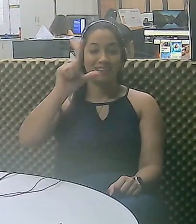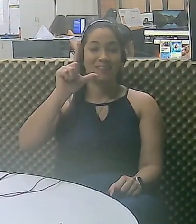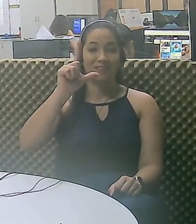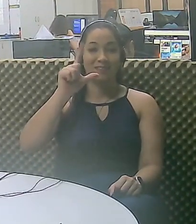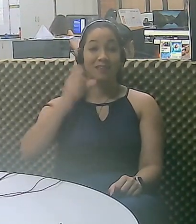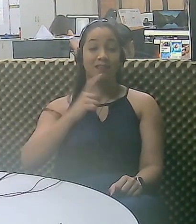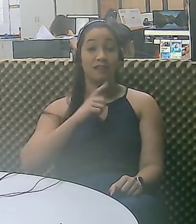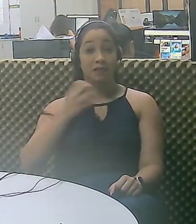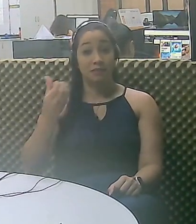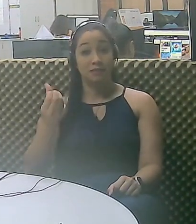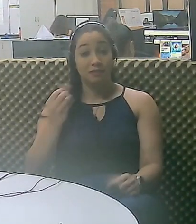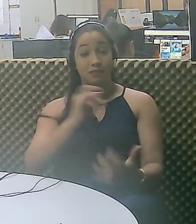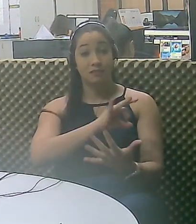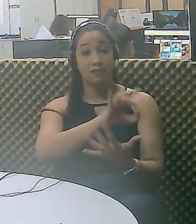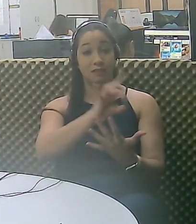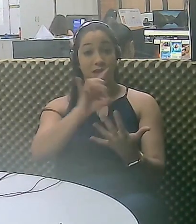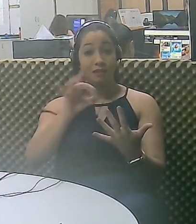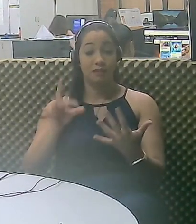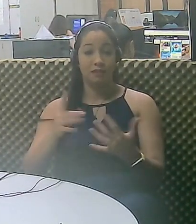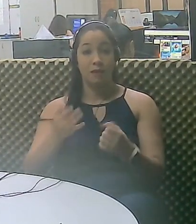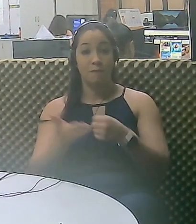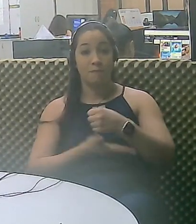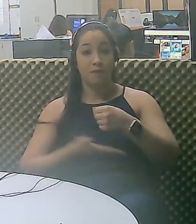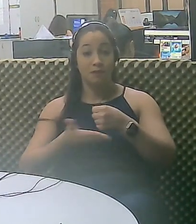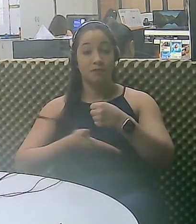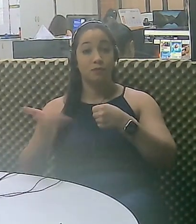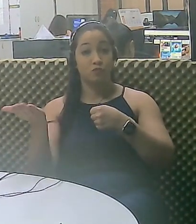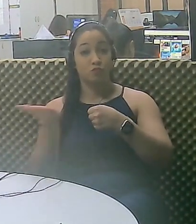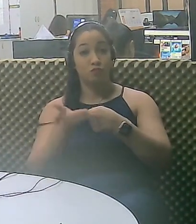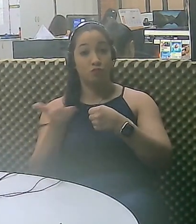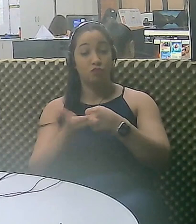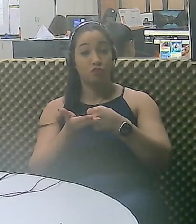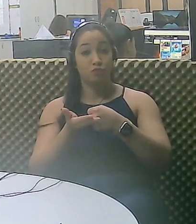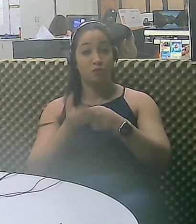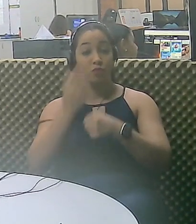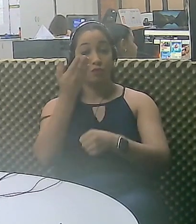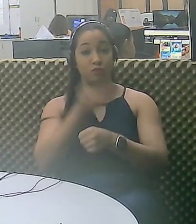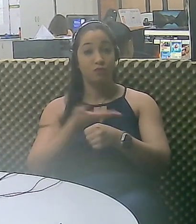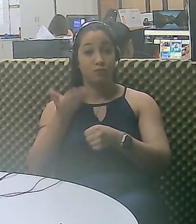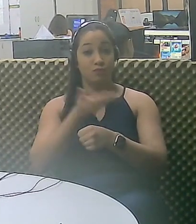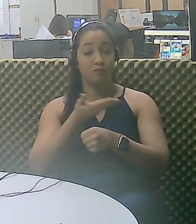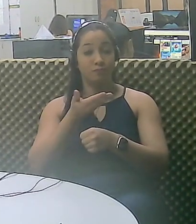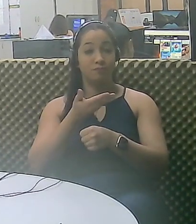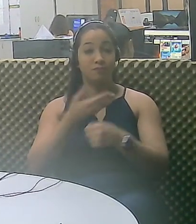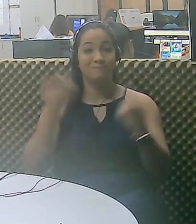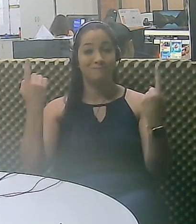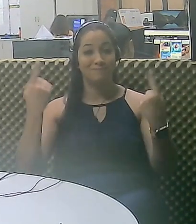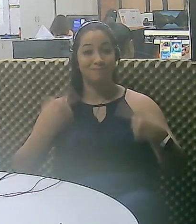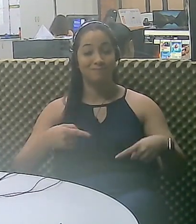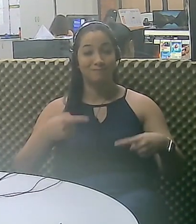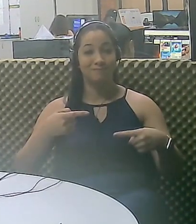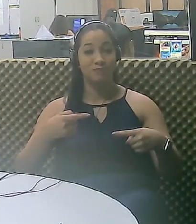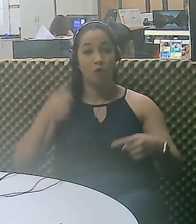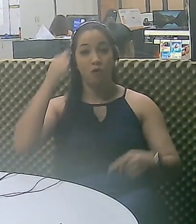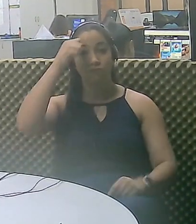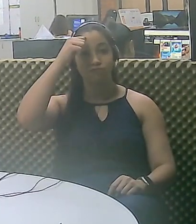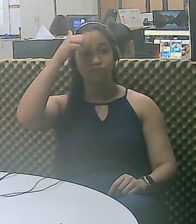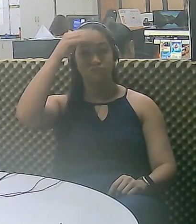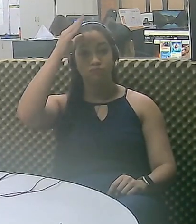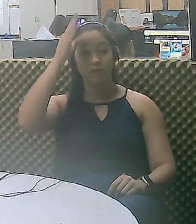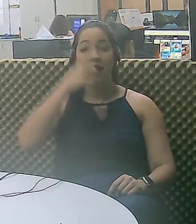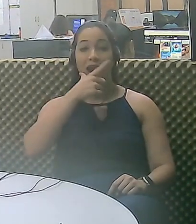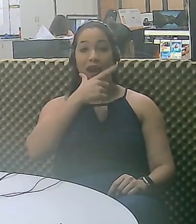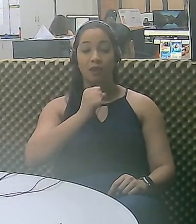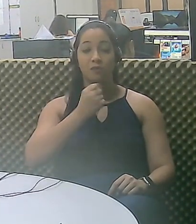sendo 6 em cada categoria: básico, intermediário e avançado. A disputa sobre conhecimentos na